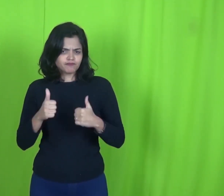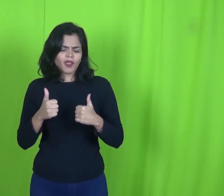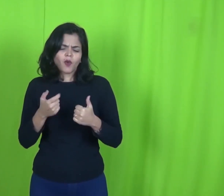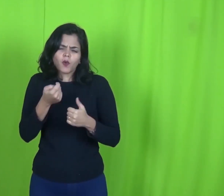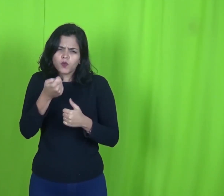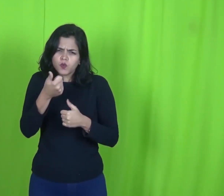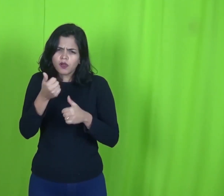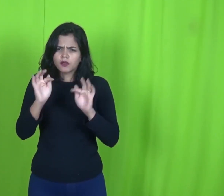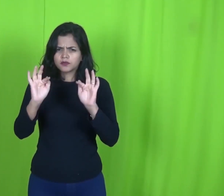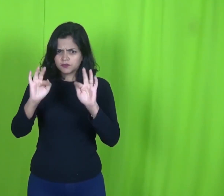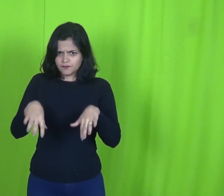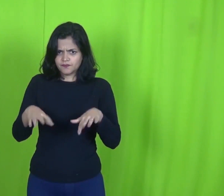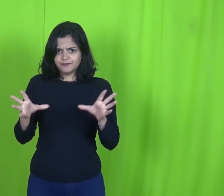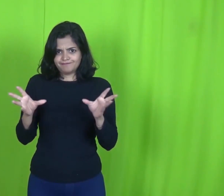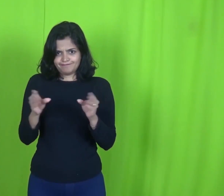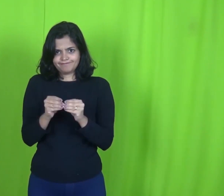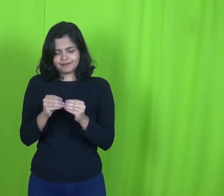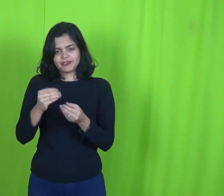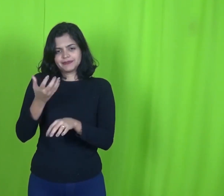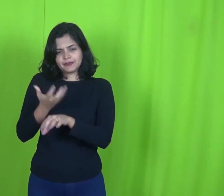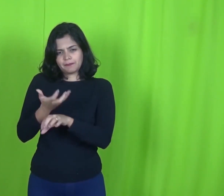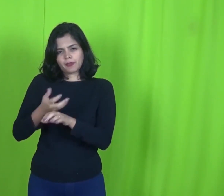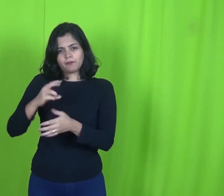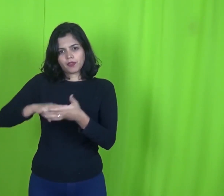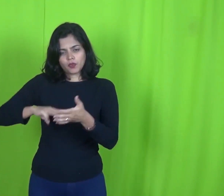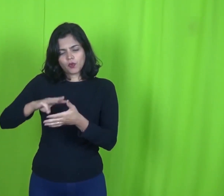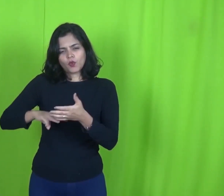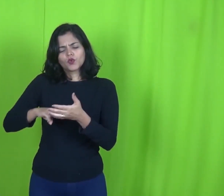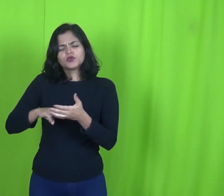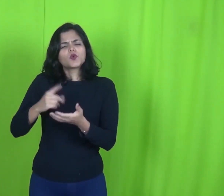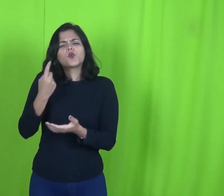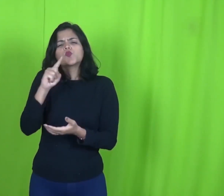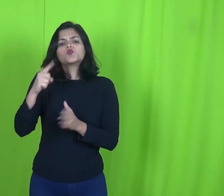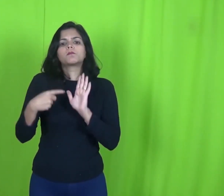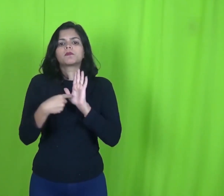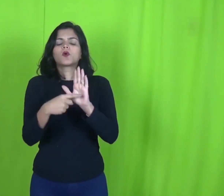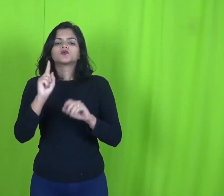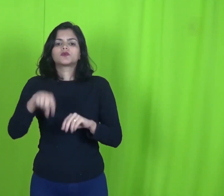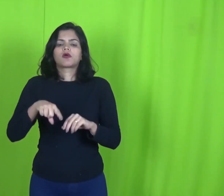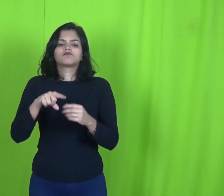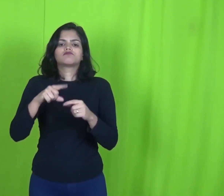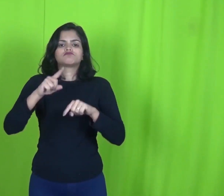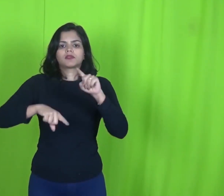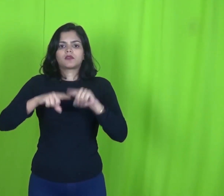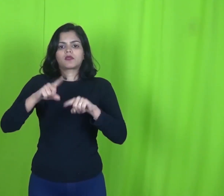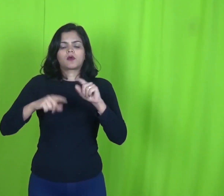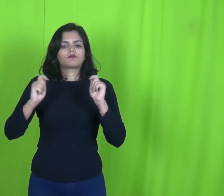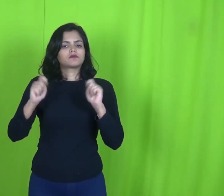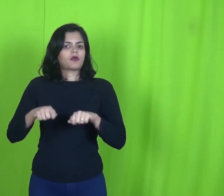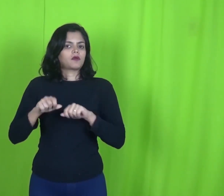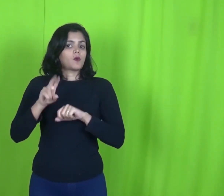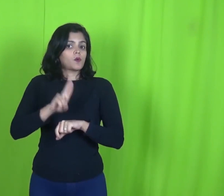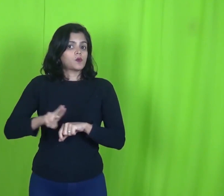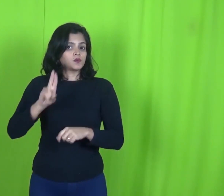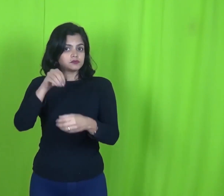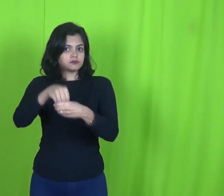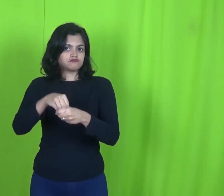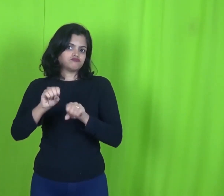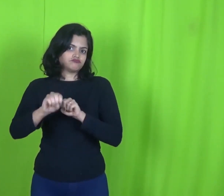Então, estamos já finalizando a disciplina de metodologia e, para finalizar, vou mostrar a vocês